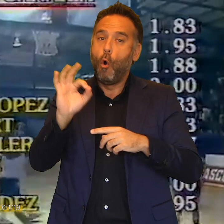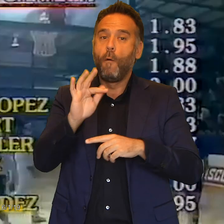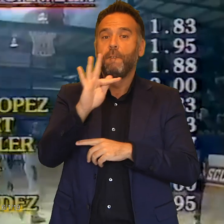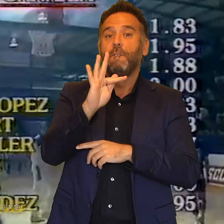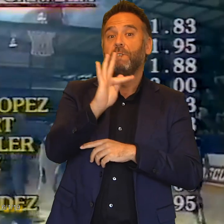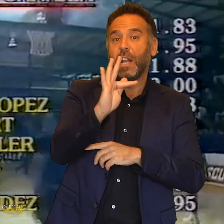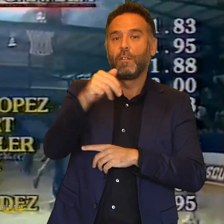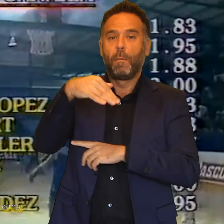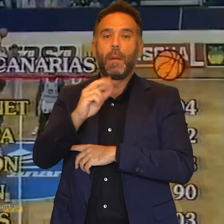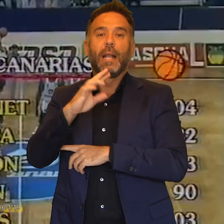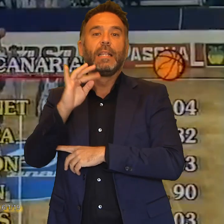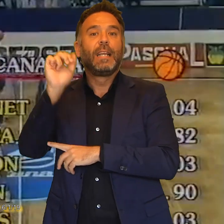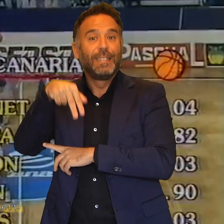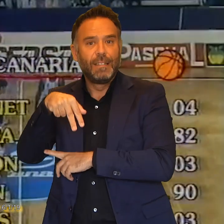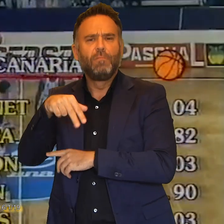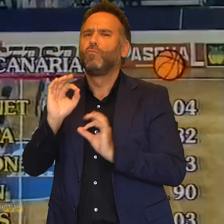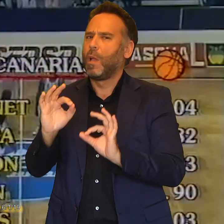Martín.